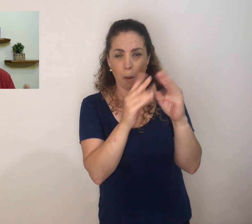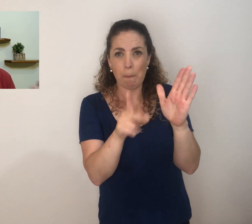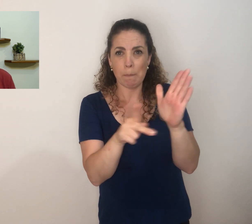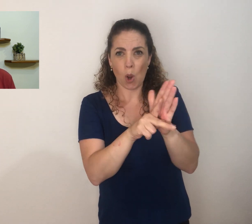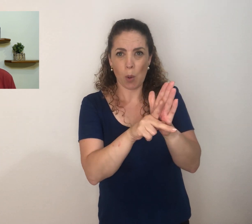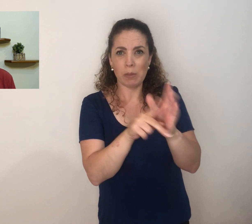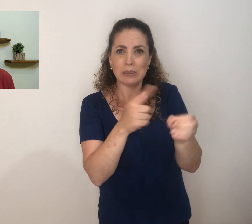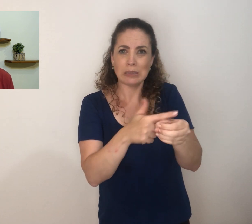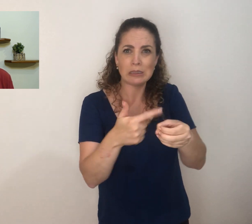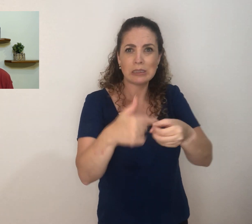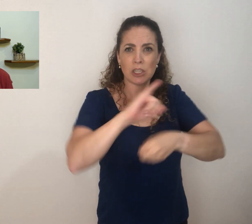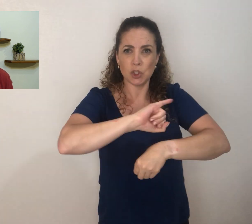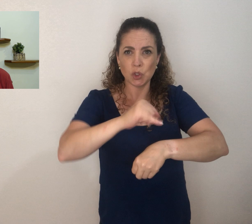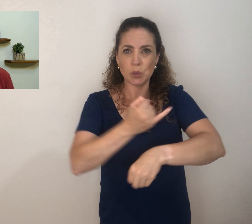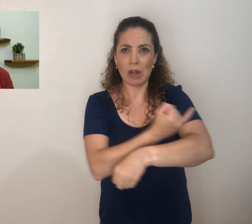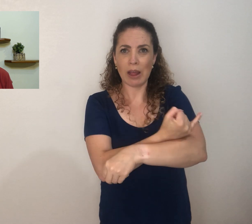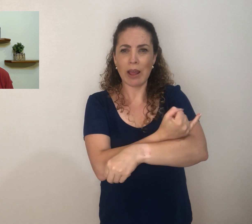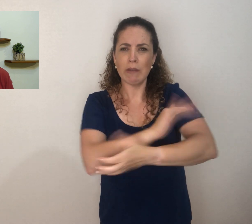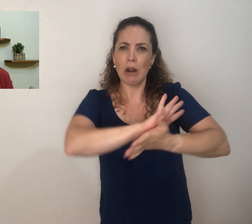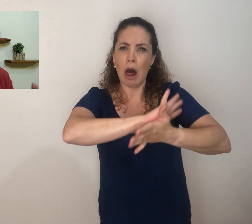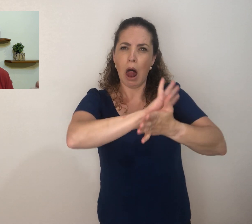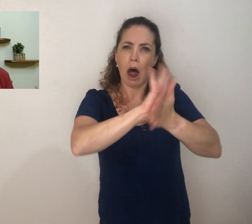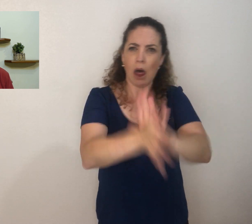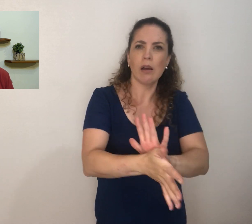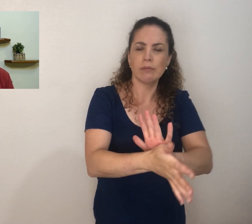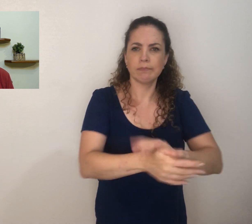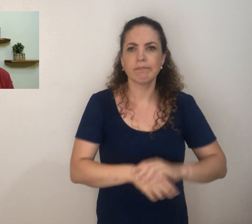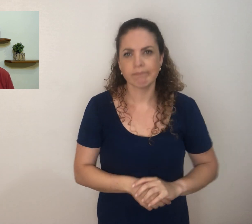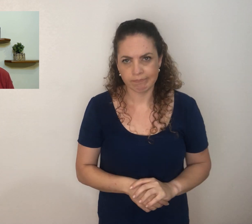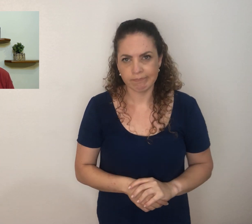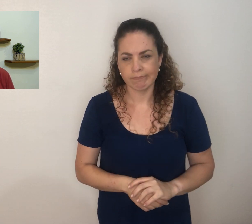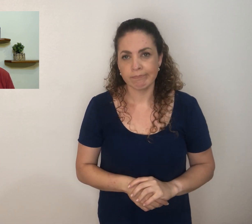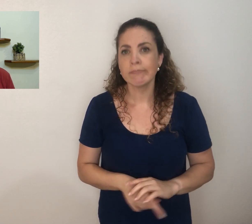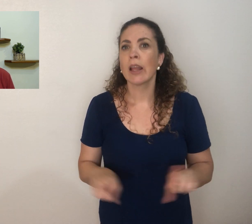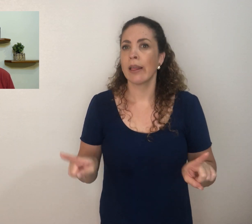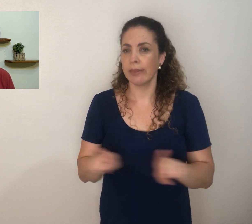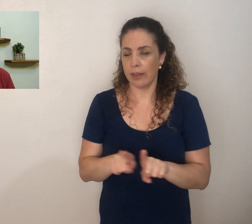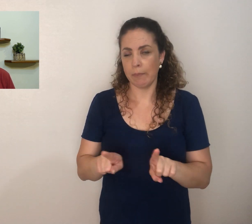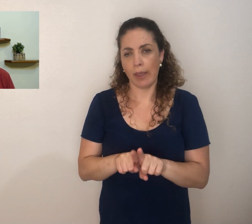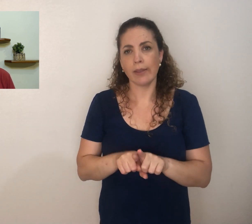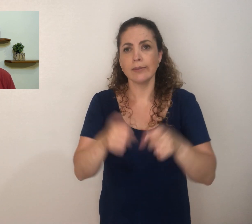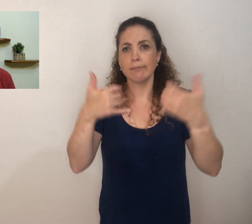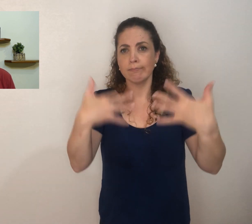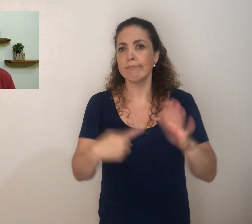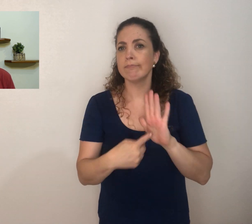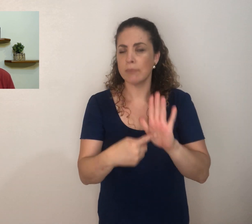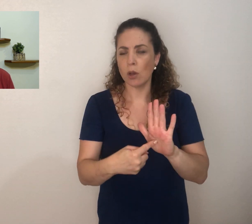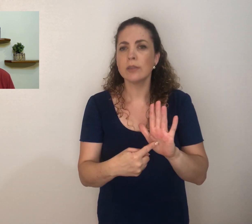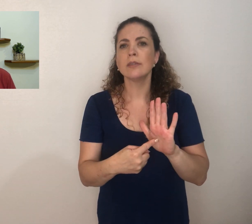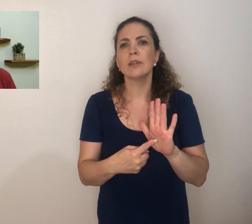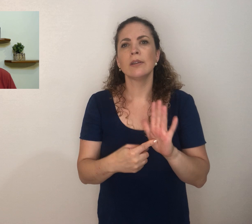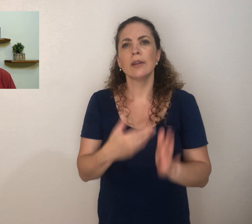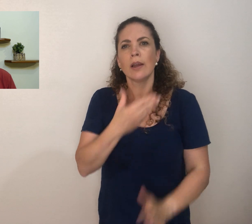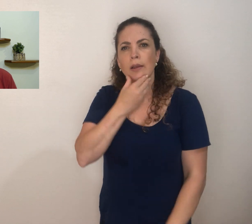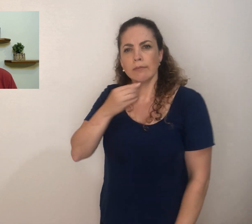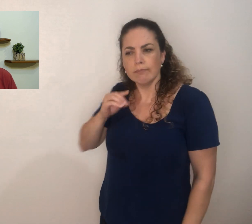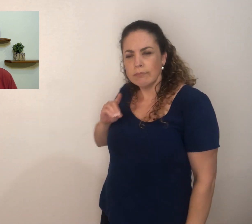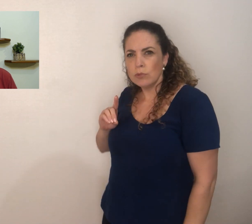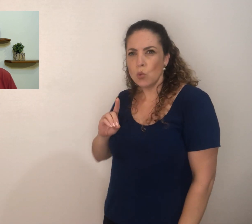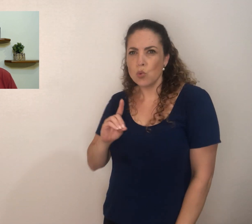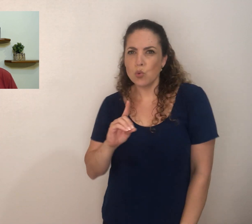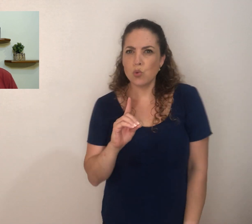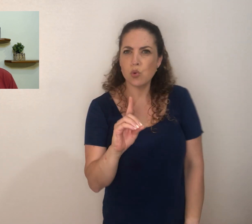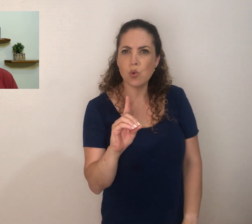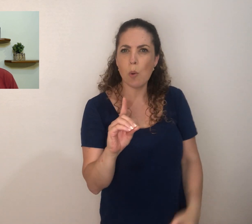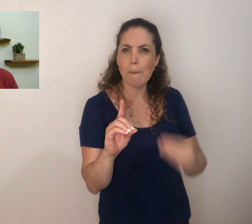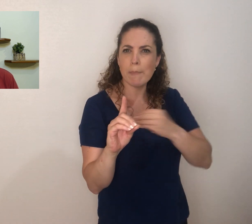No versículo 9 também ele diz que o aparecimento do iníquo é segundo a eficácia de Satanás, com todo o poder,